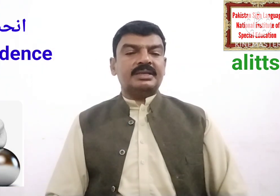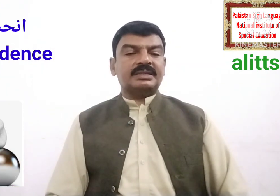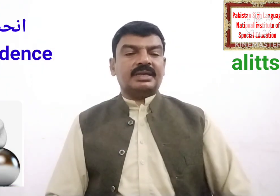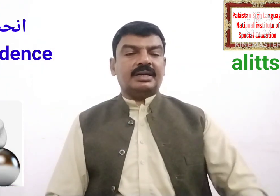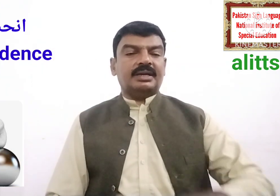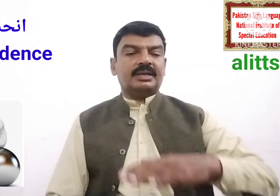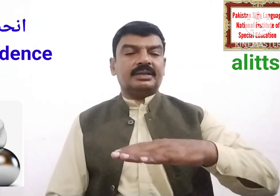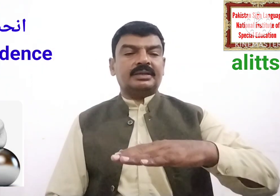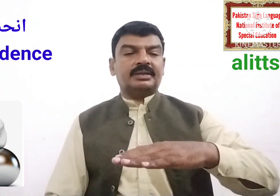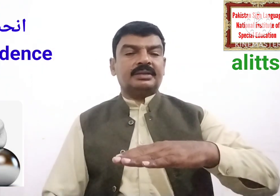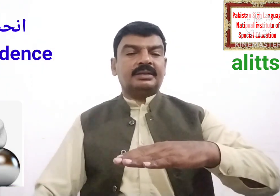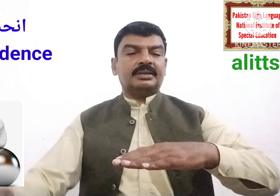इनहिसार,